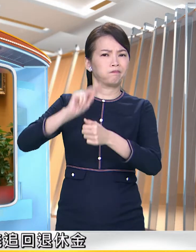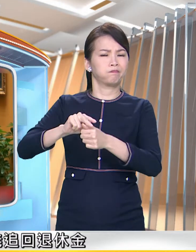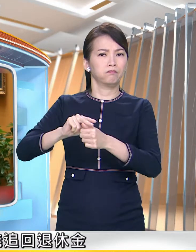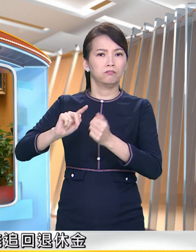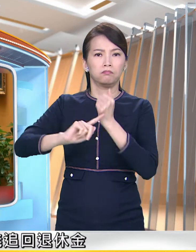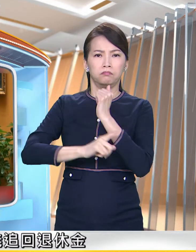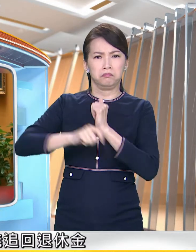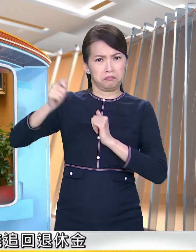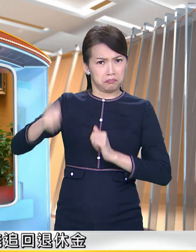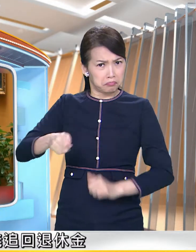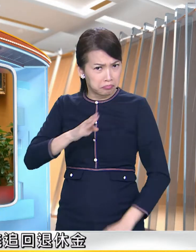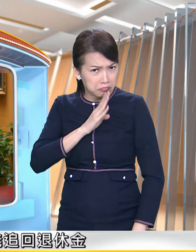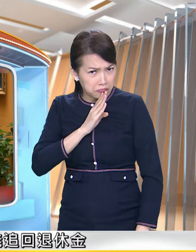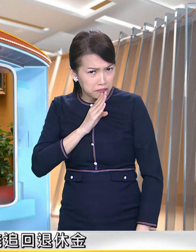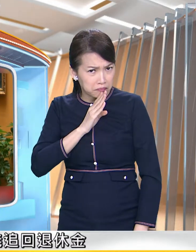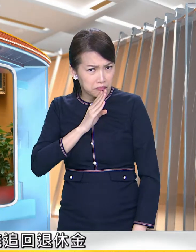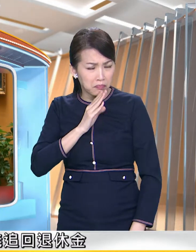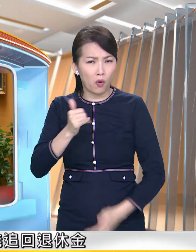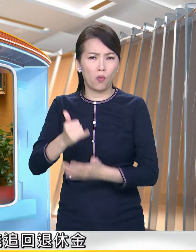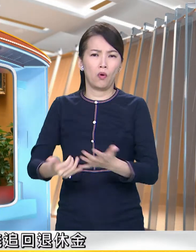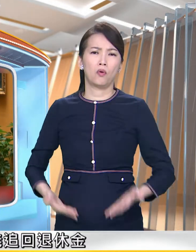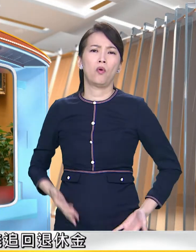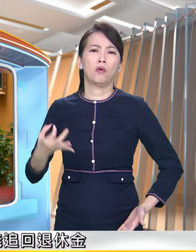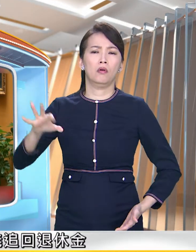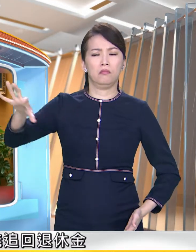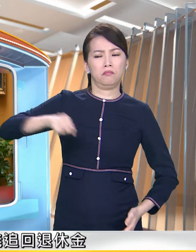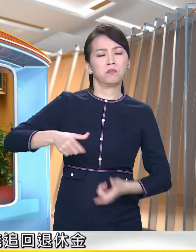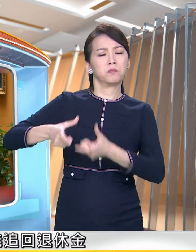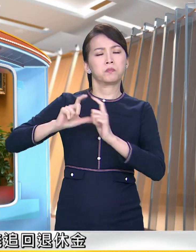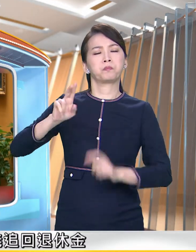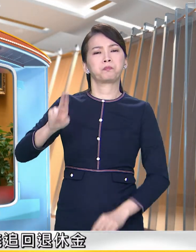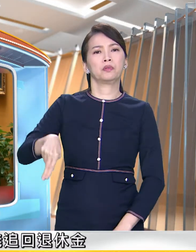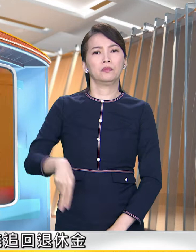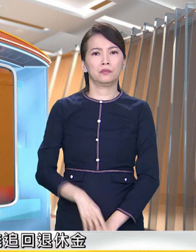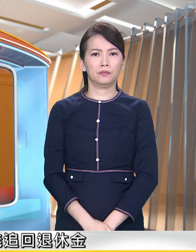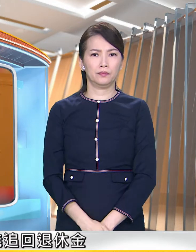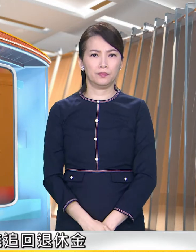确定，才能够追回退休金。